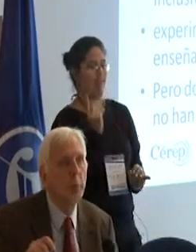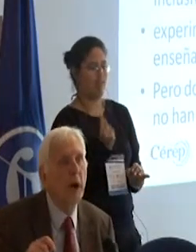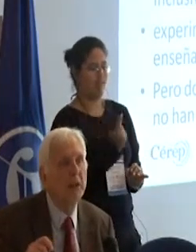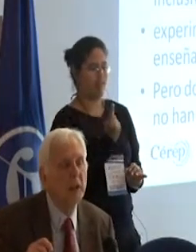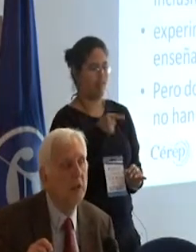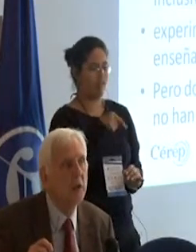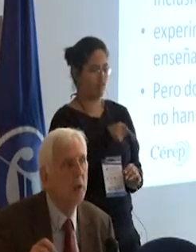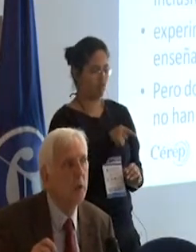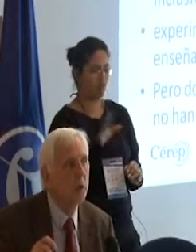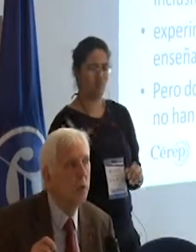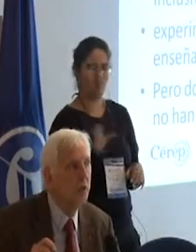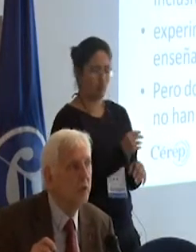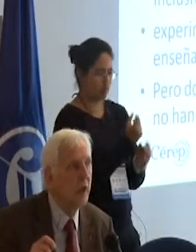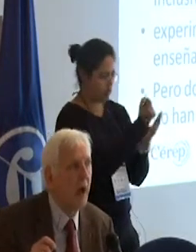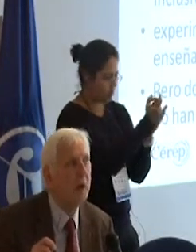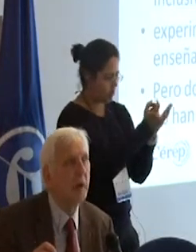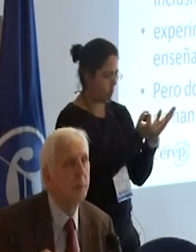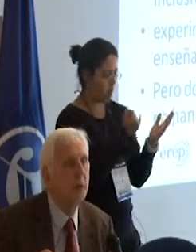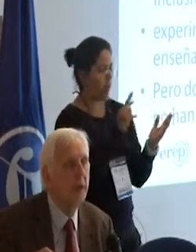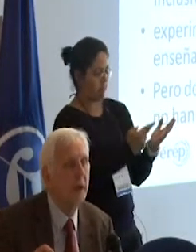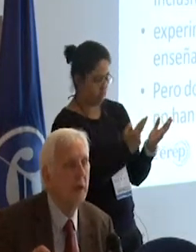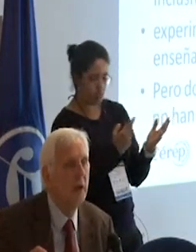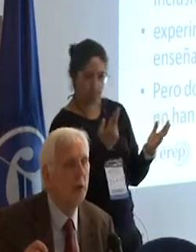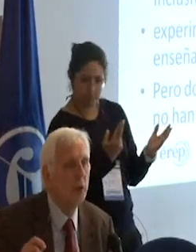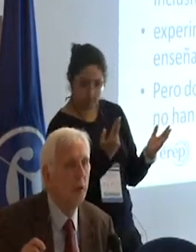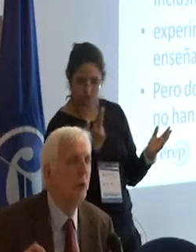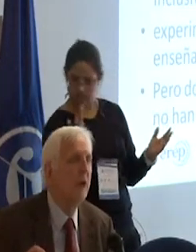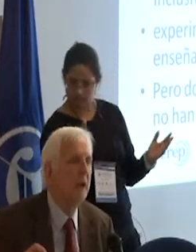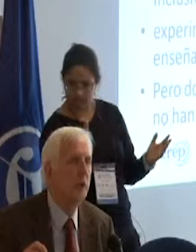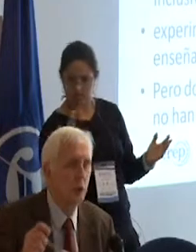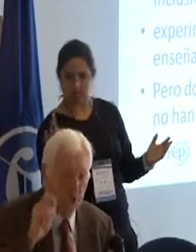es algo general, como se encontraba generalmente en las encuestas.